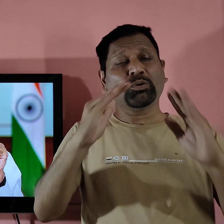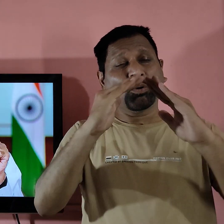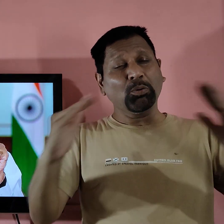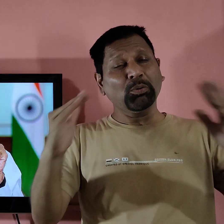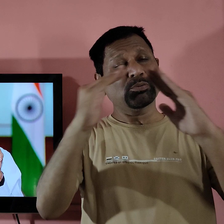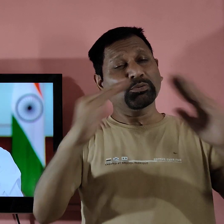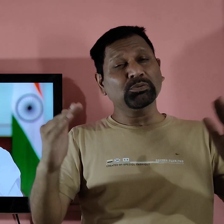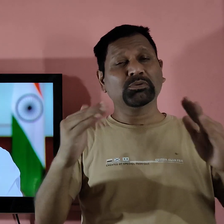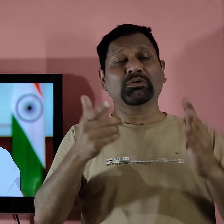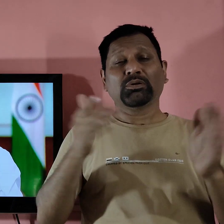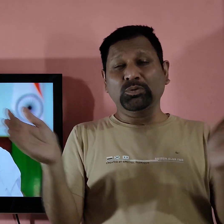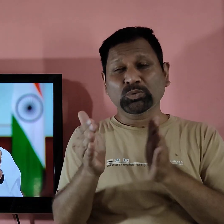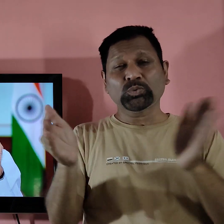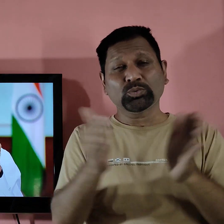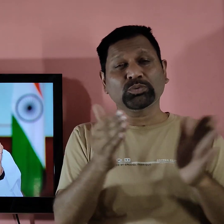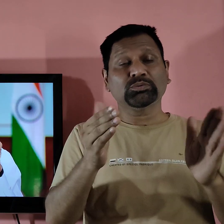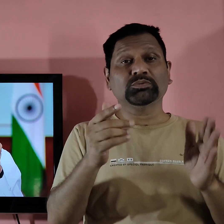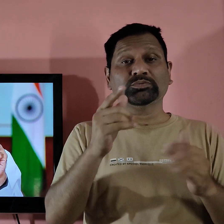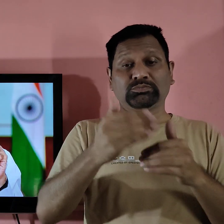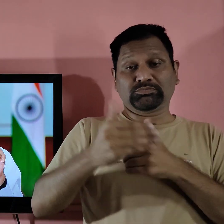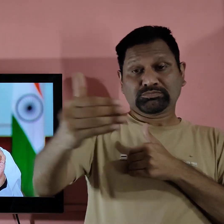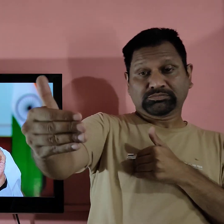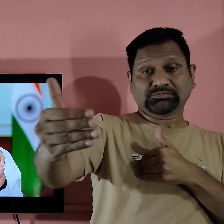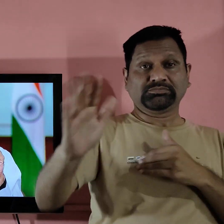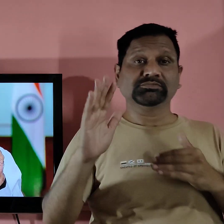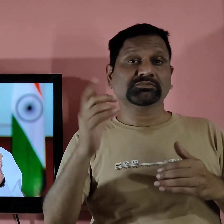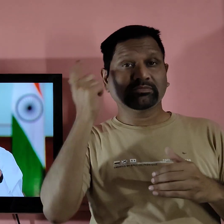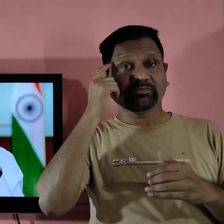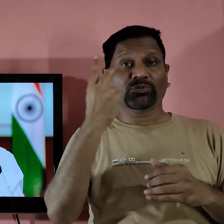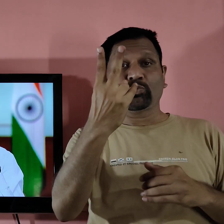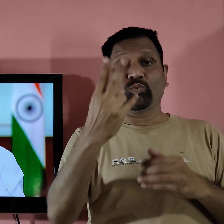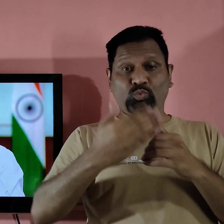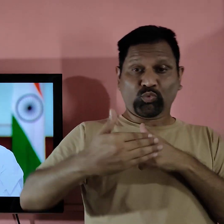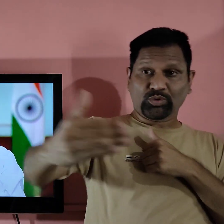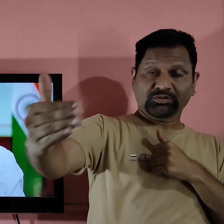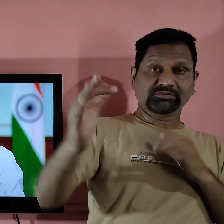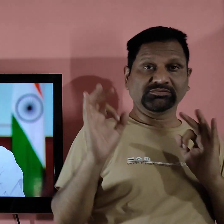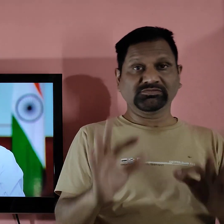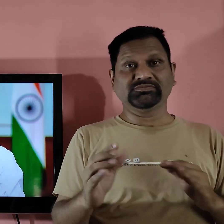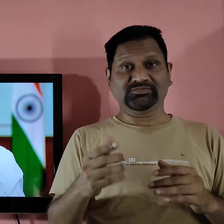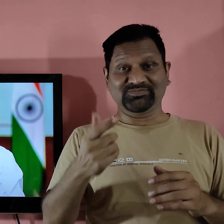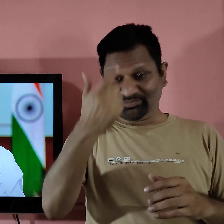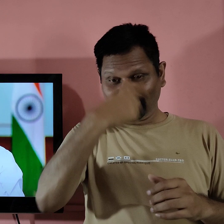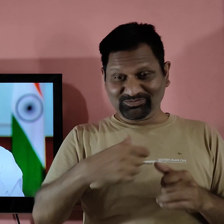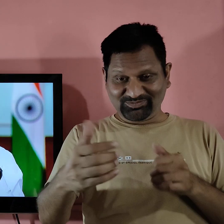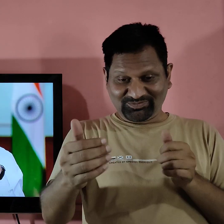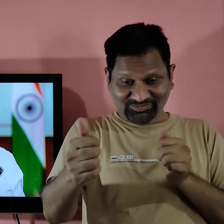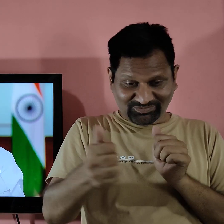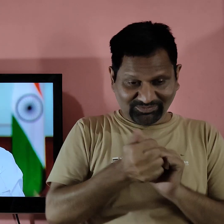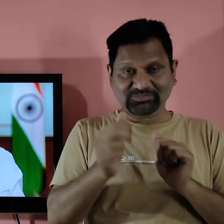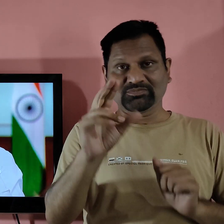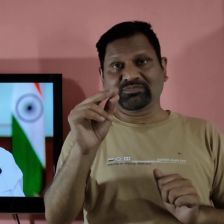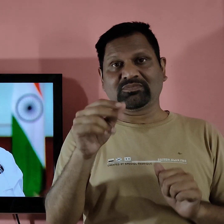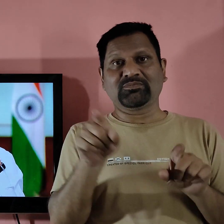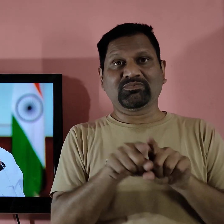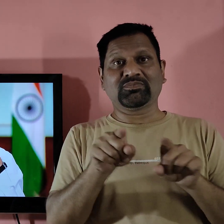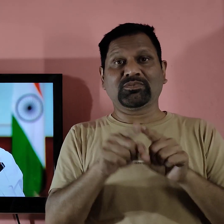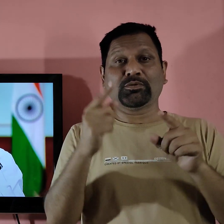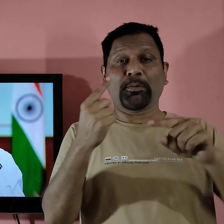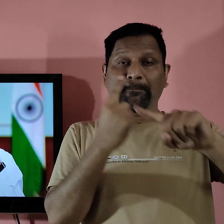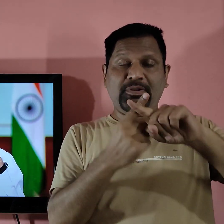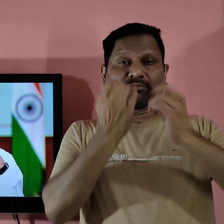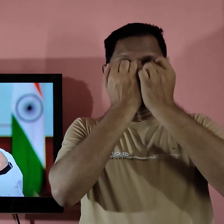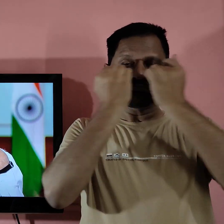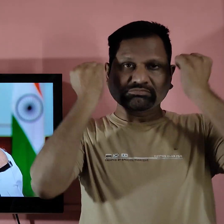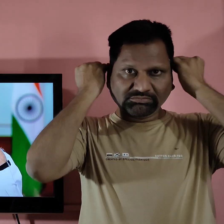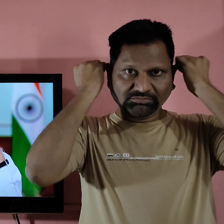गली, 2 गज की दूरी, ये शारीरिक दूरी, साथ साथ मुंह को फेस